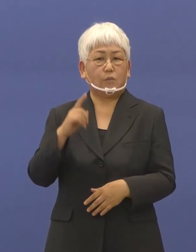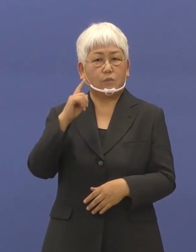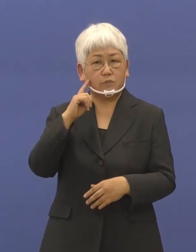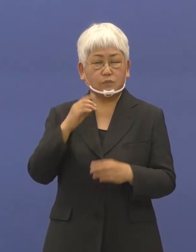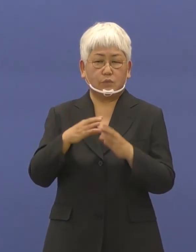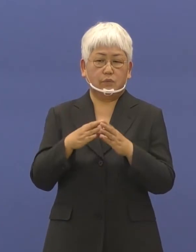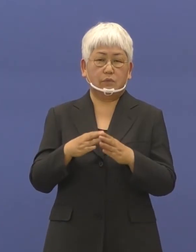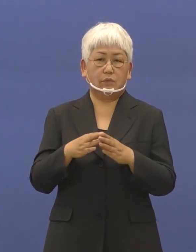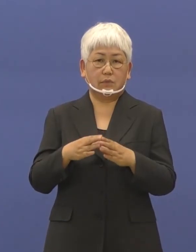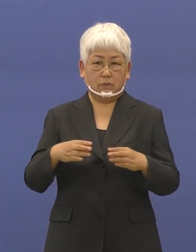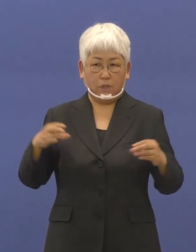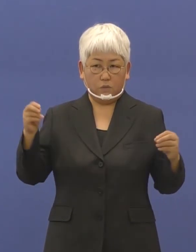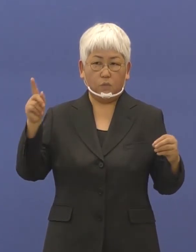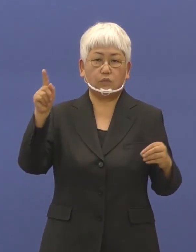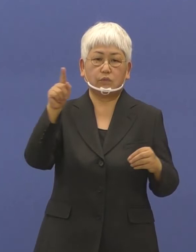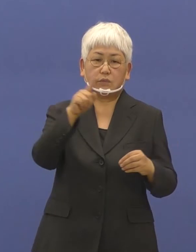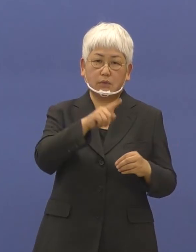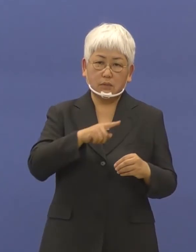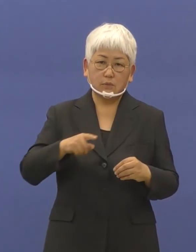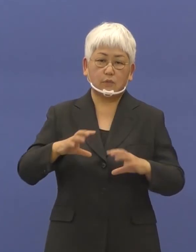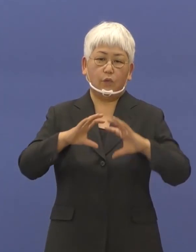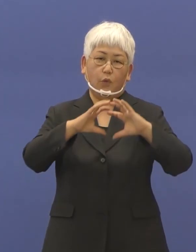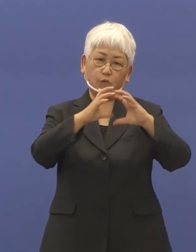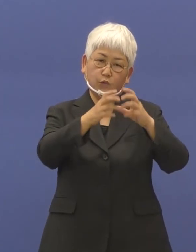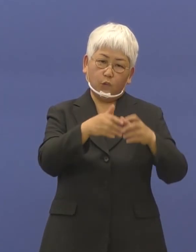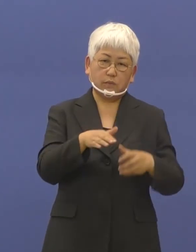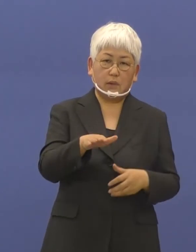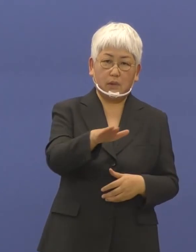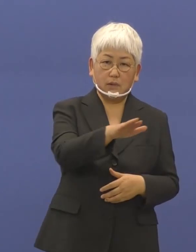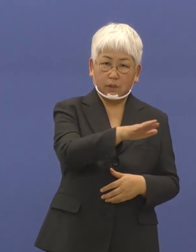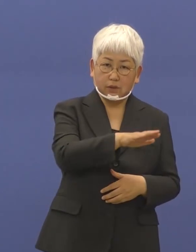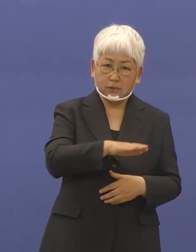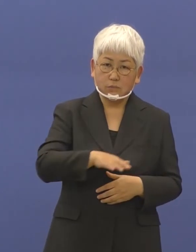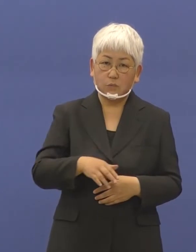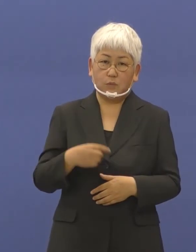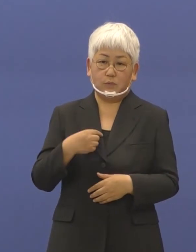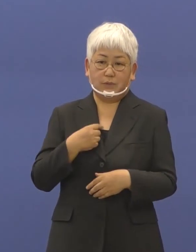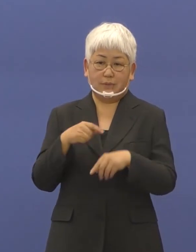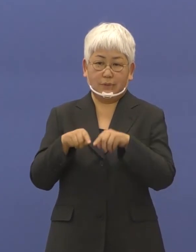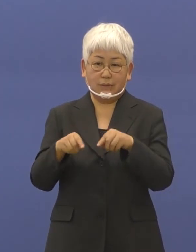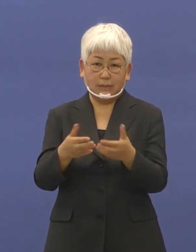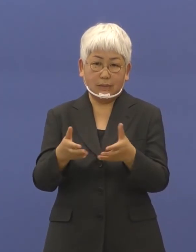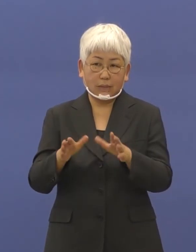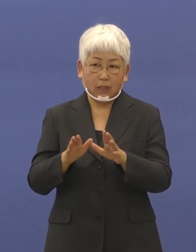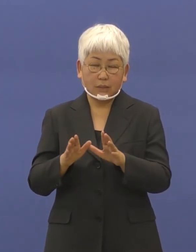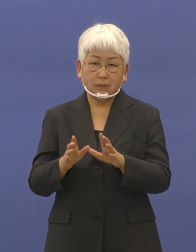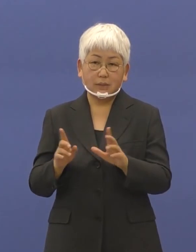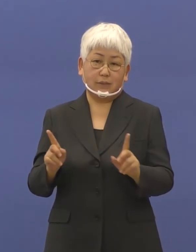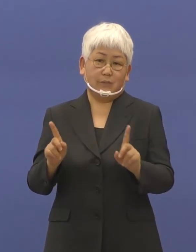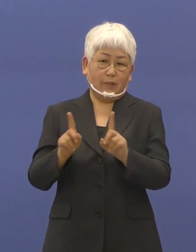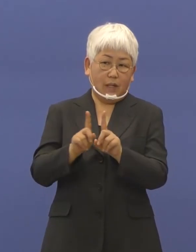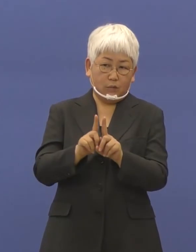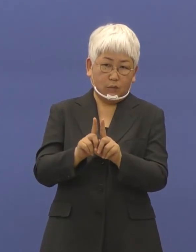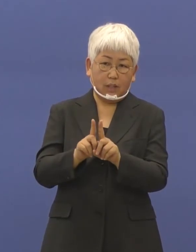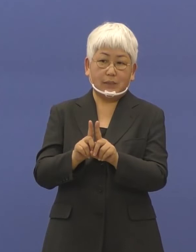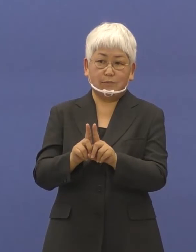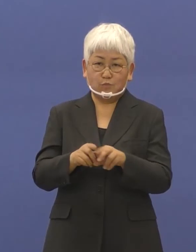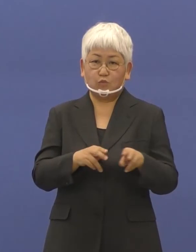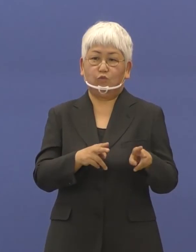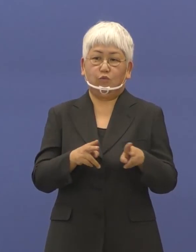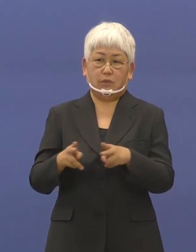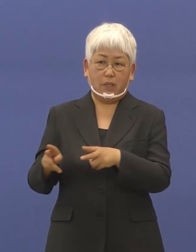全国的にも国際的にもこう基礎自治体からそういうパートナーシップ制度っていうのがどんどんこう広ま